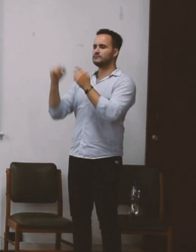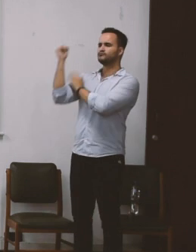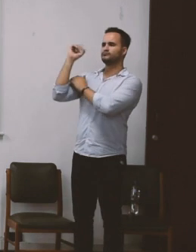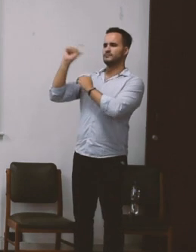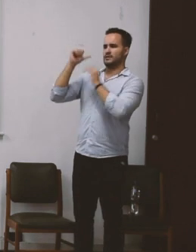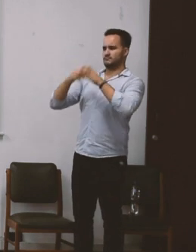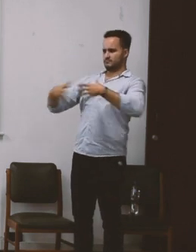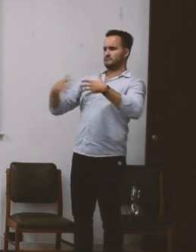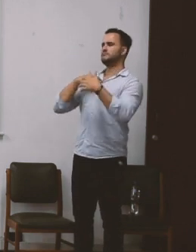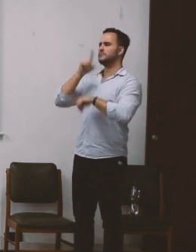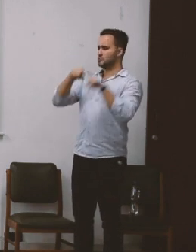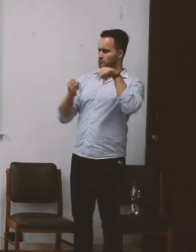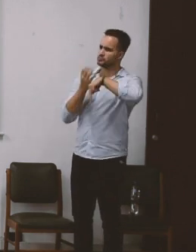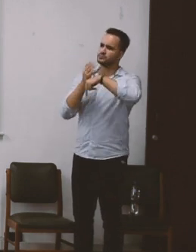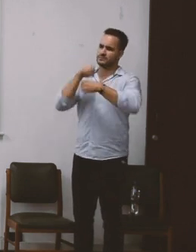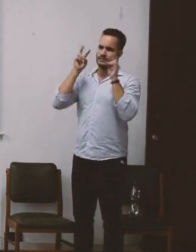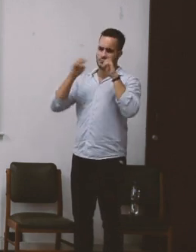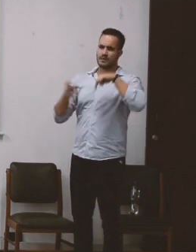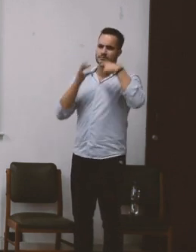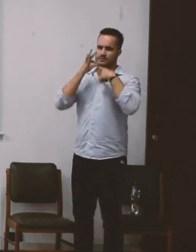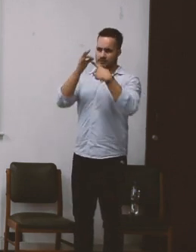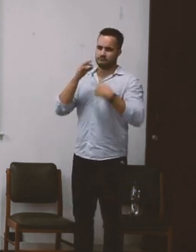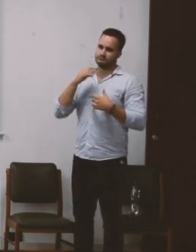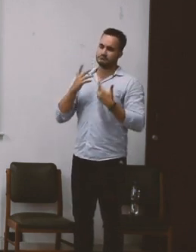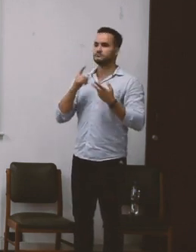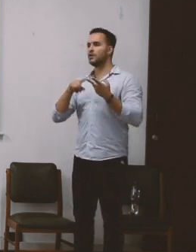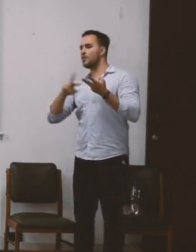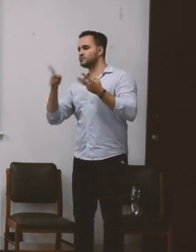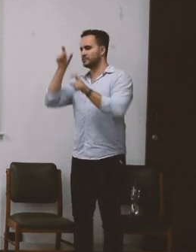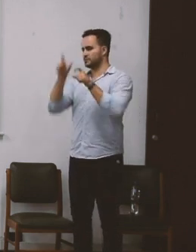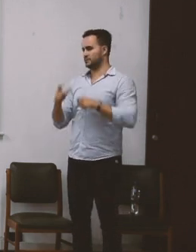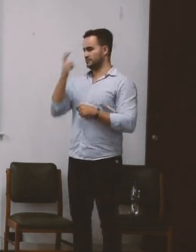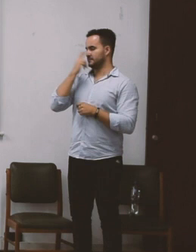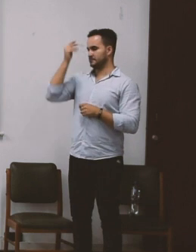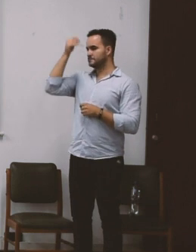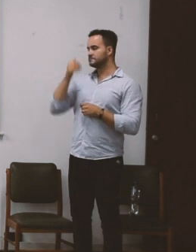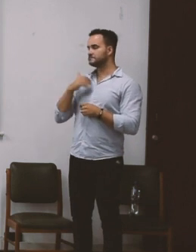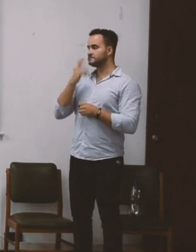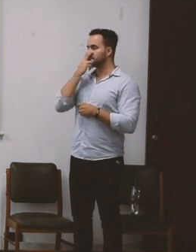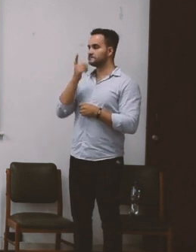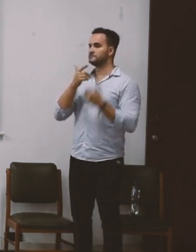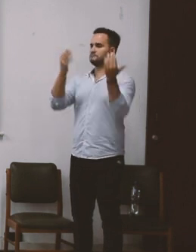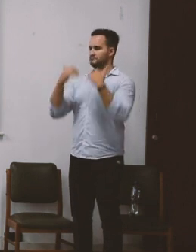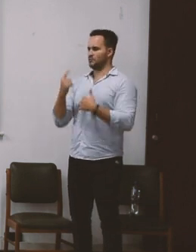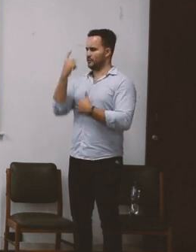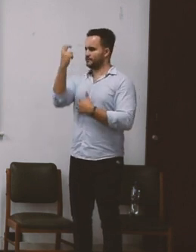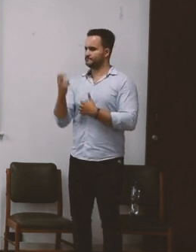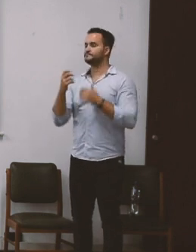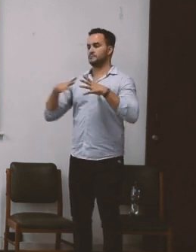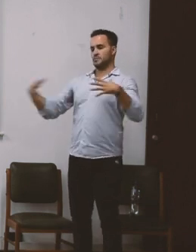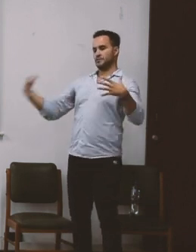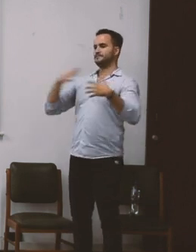aunque también docentes de educación especial y una persona con discapacidad visual. Dentro de mi exposición presenté a